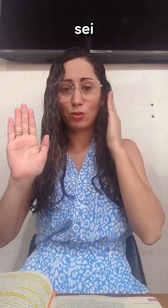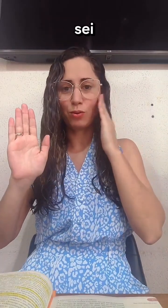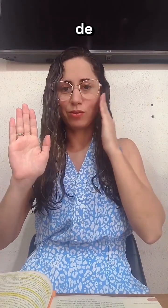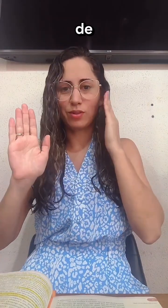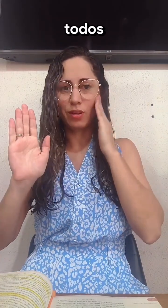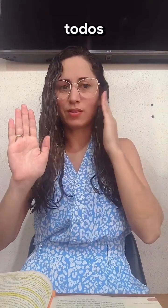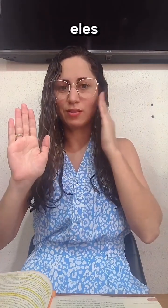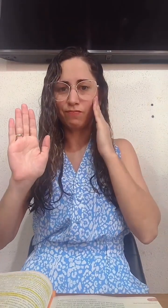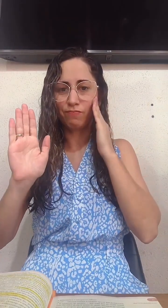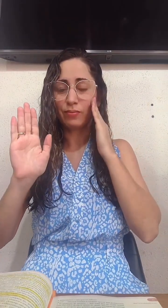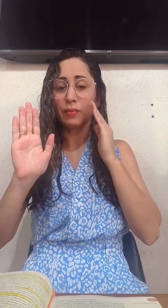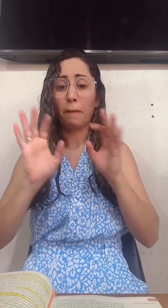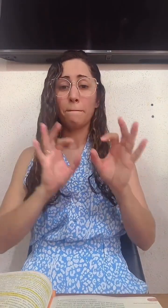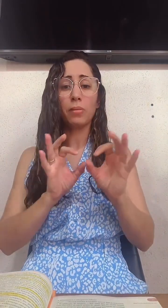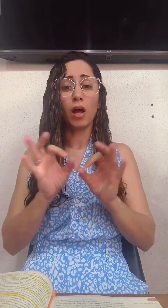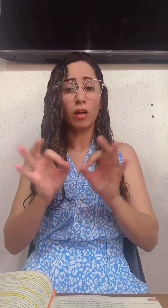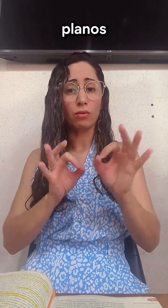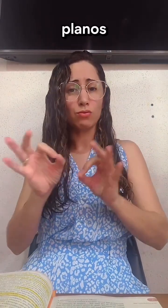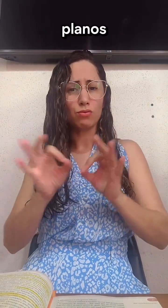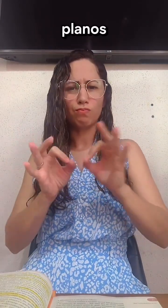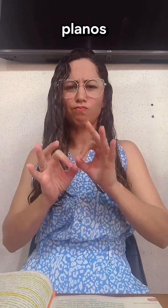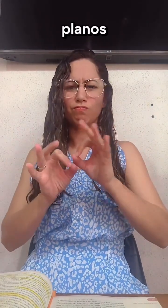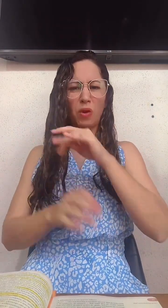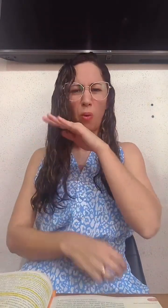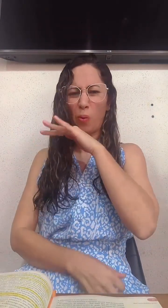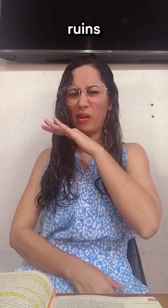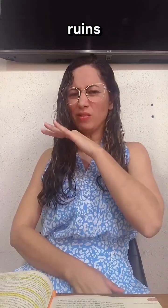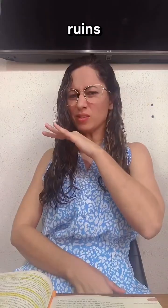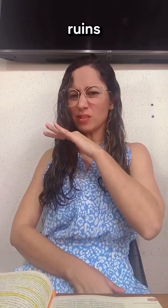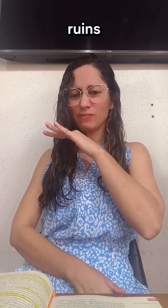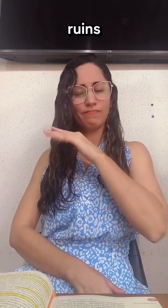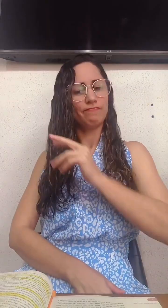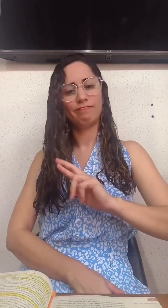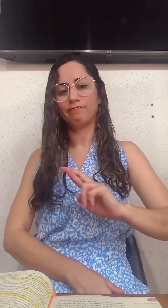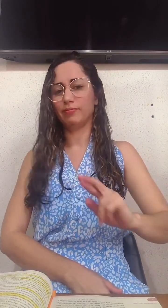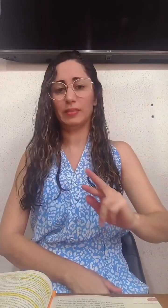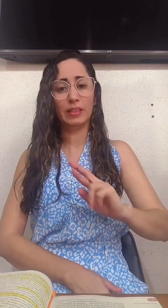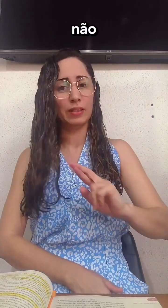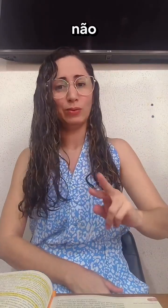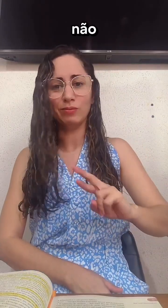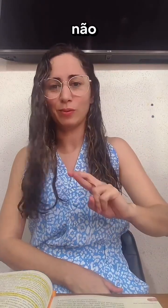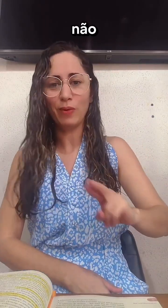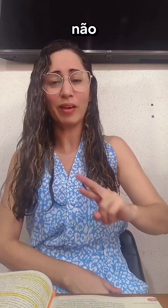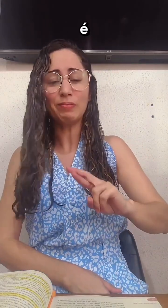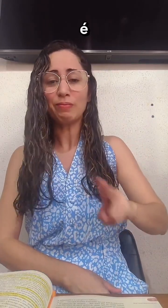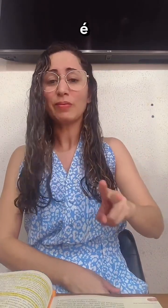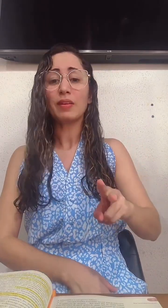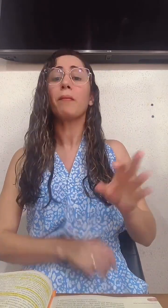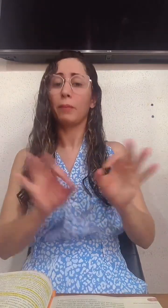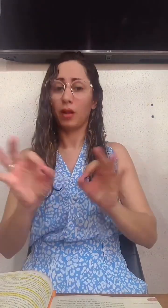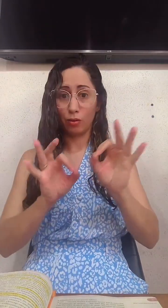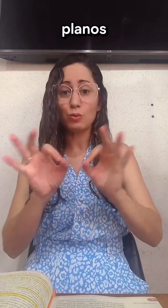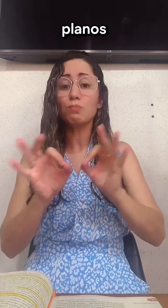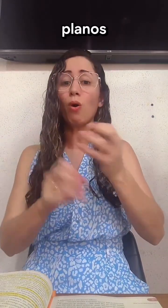de todos eles. Planos ruins? Não é. Planos